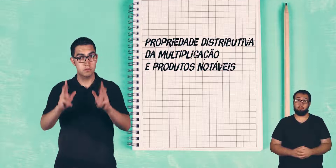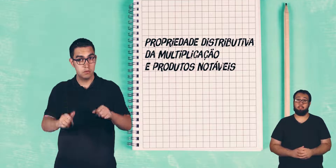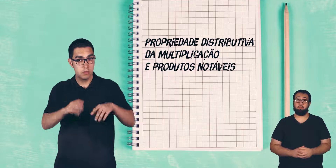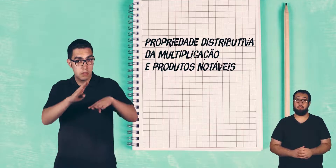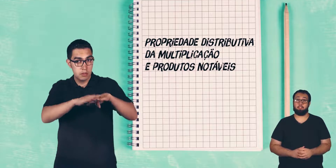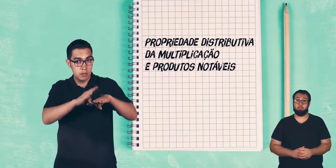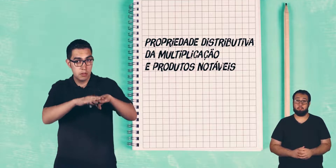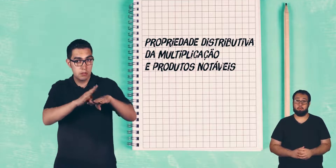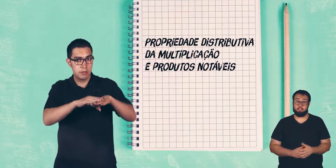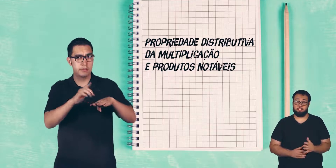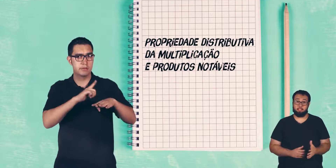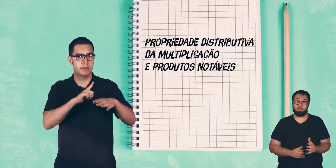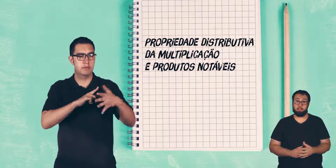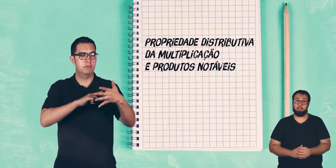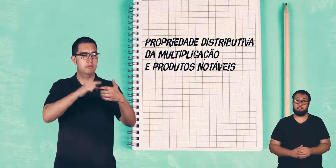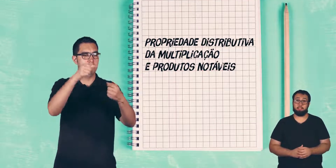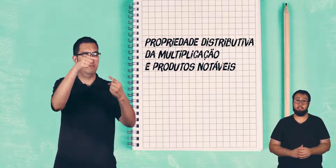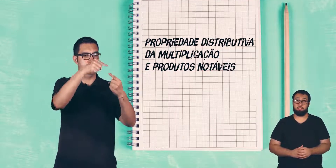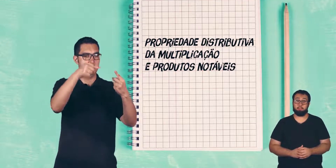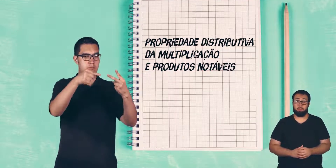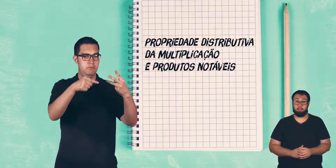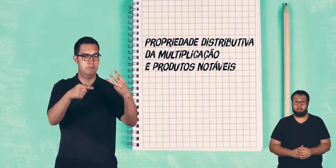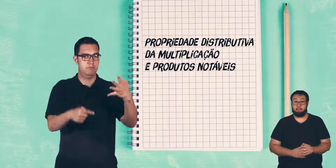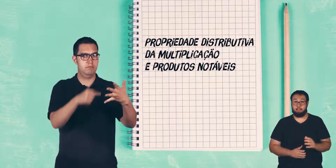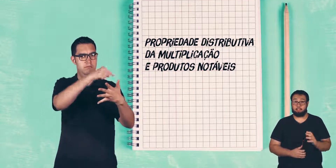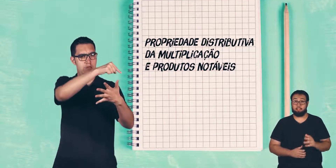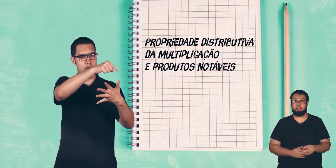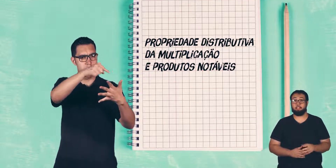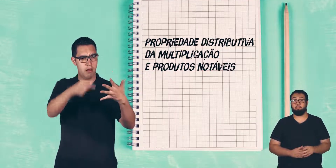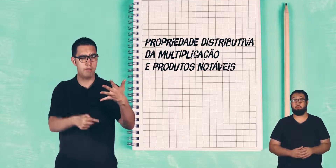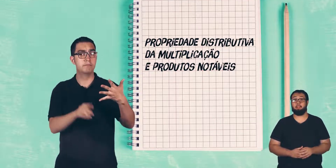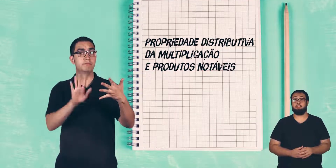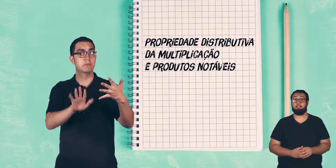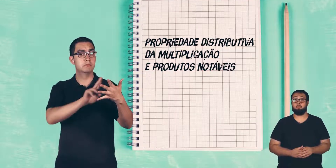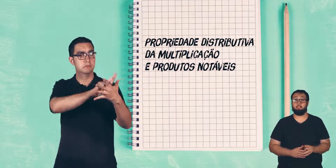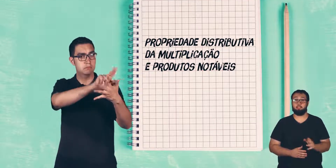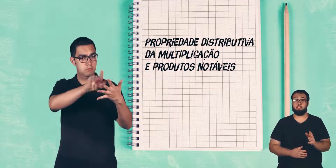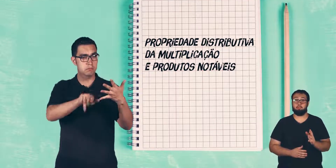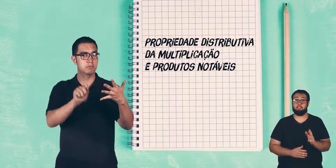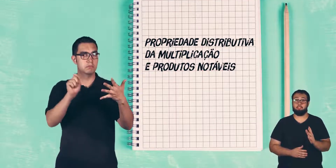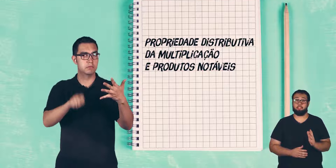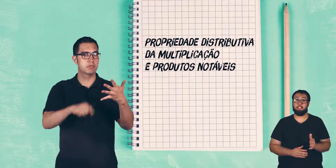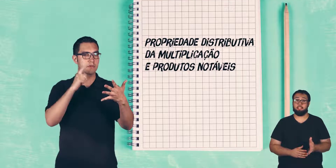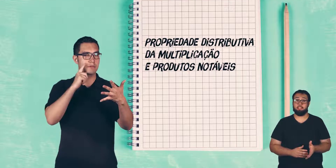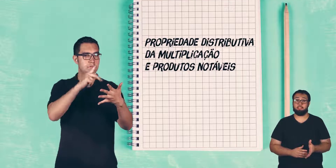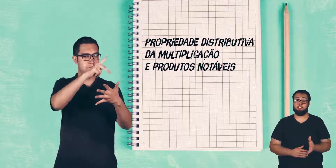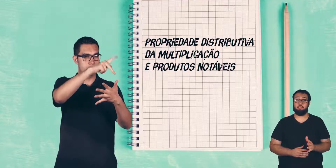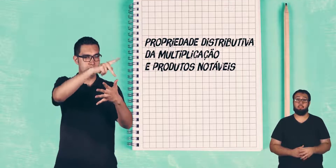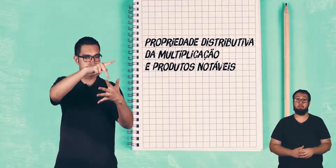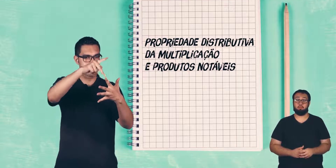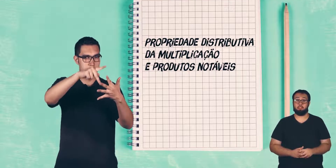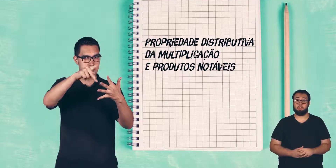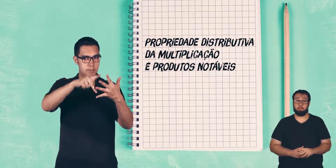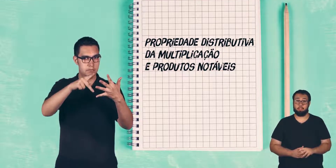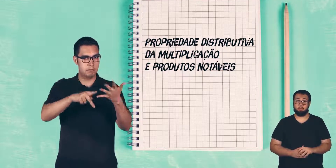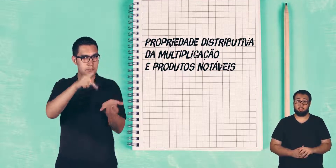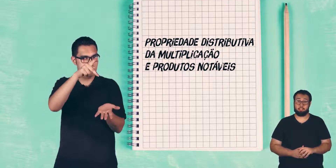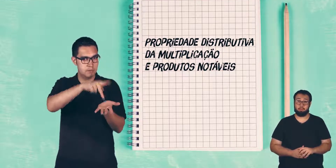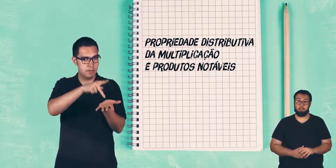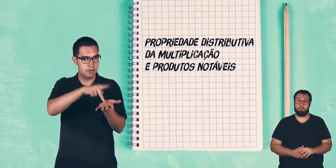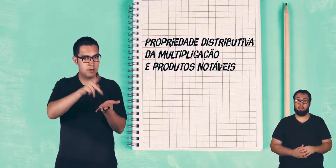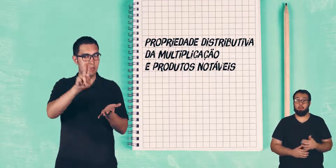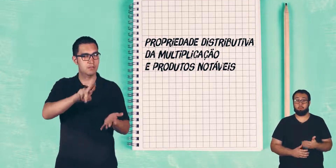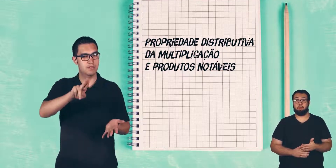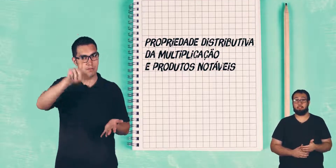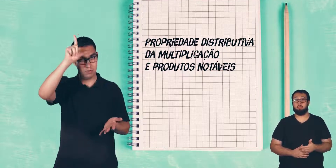Toda operação matemática possui uma série de propriedades, isto é, características de uma operação que podem ser conferidas verdadeiras através do uso de lógica